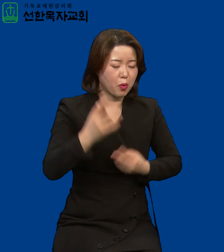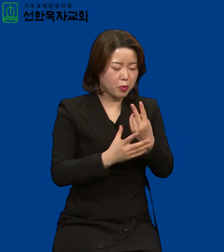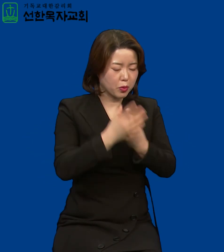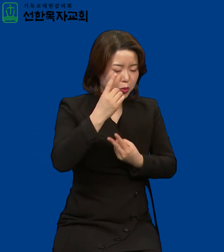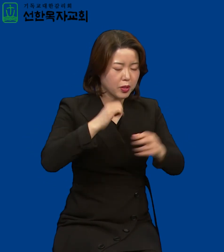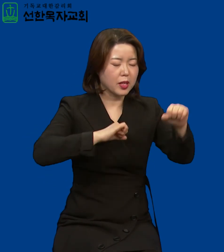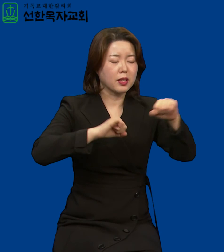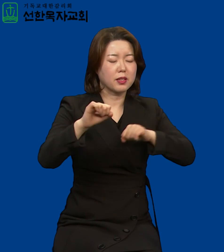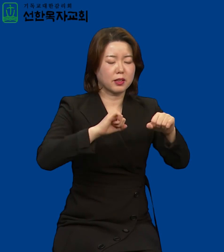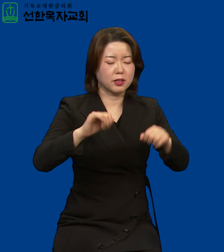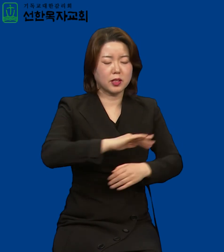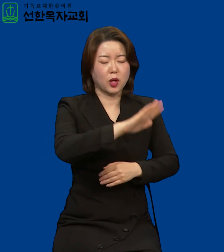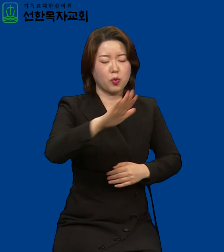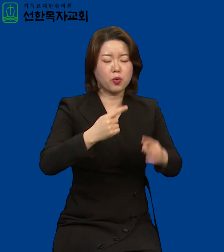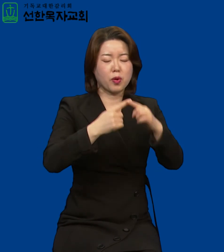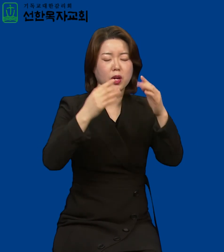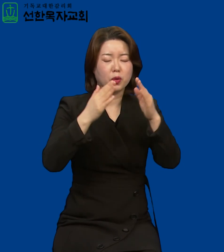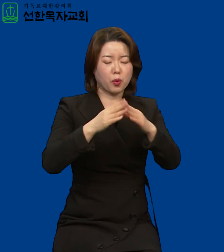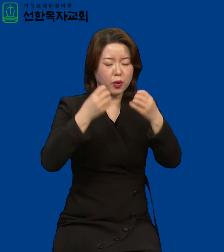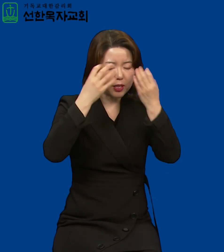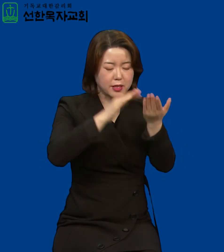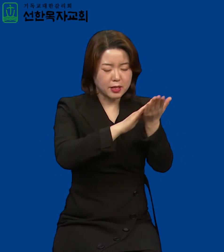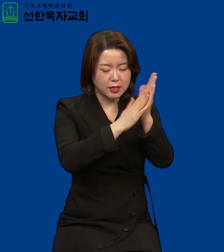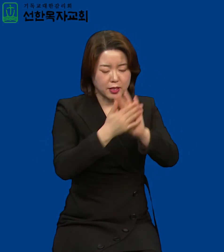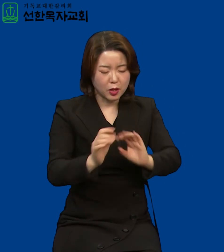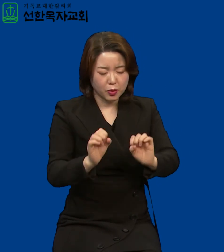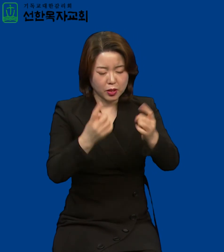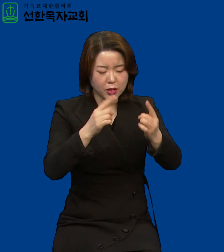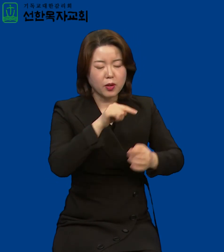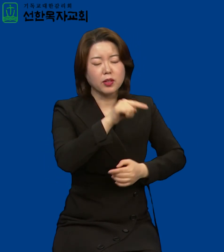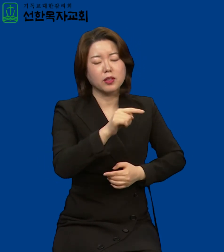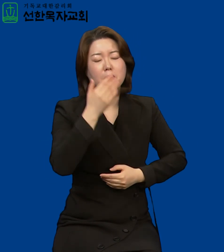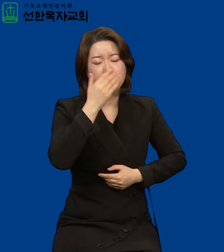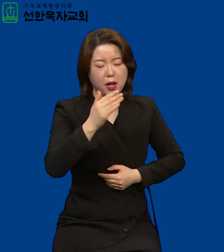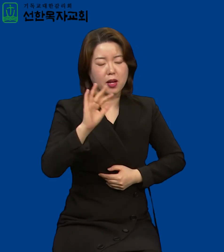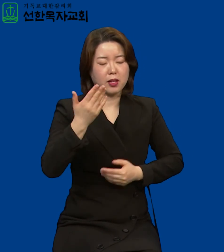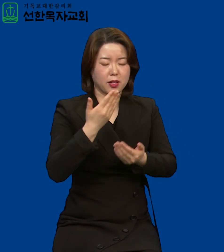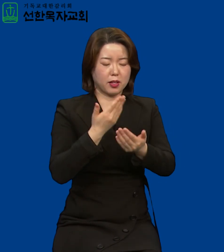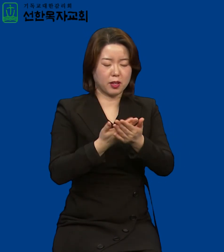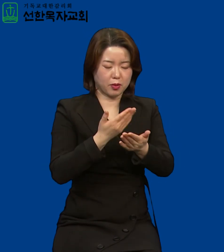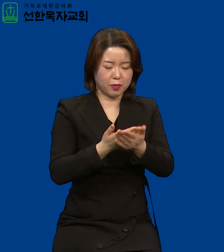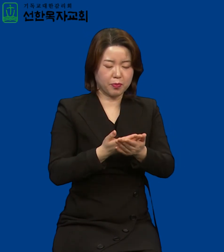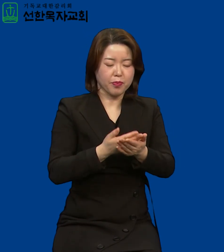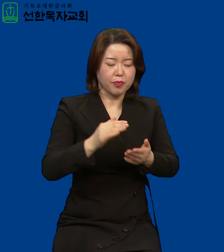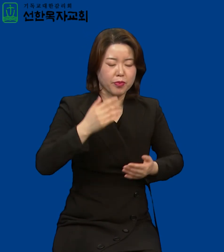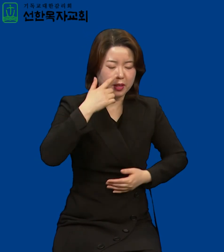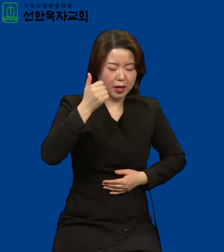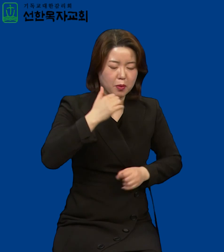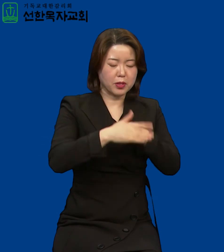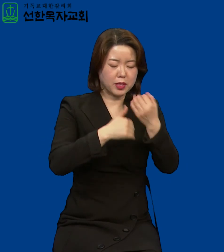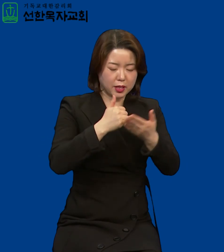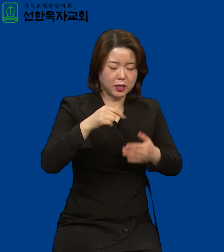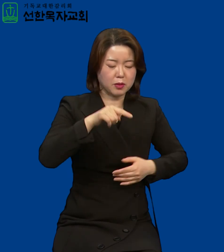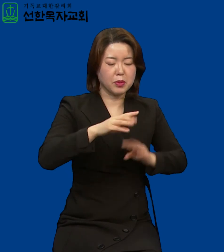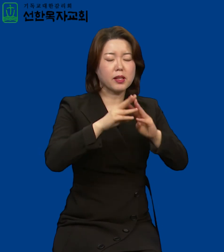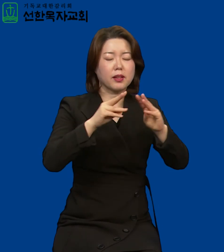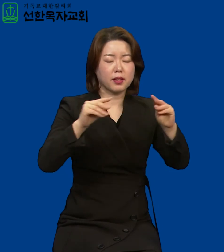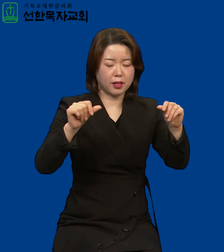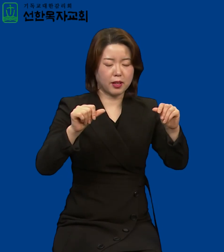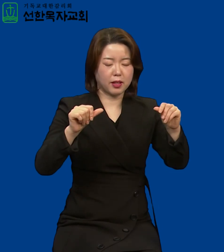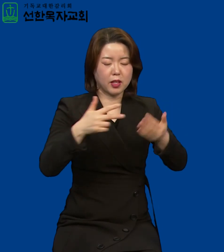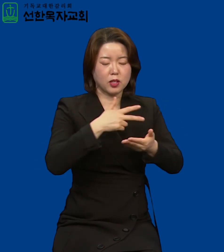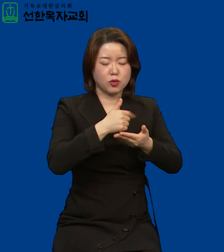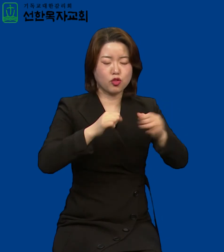역사가 우리와 교회가 새로워짐으로 일어나게 되기를 원합니다. 아버지 하나님, 이 땅에